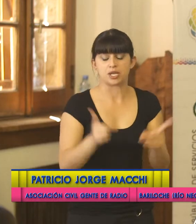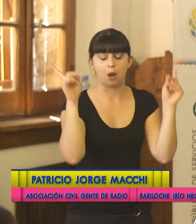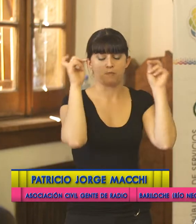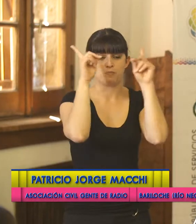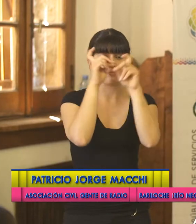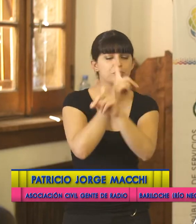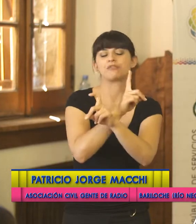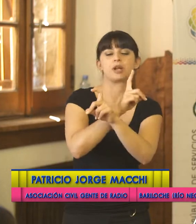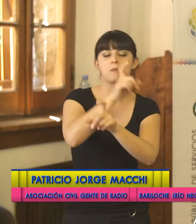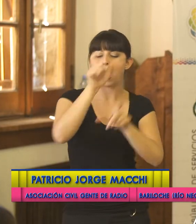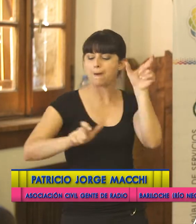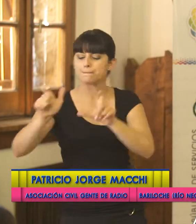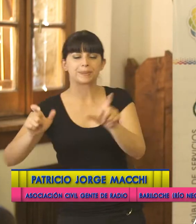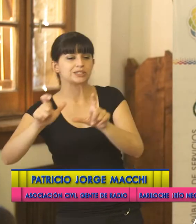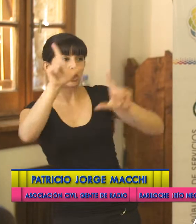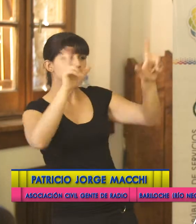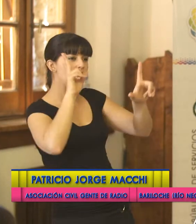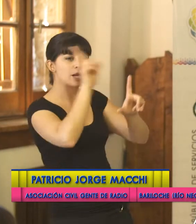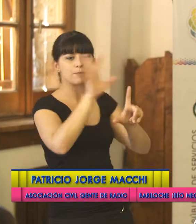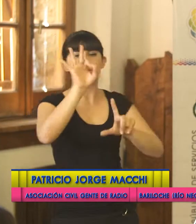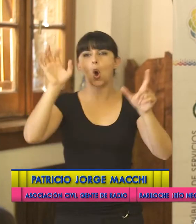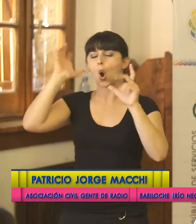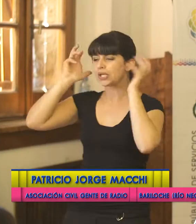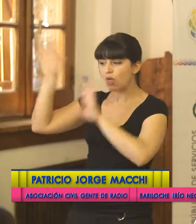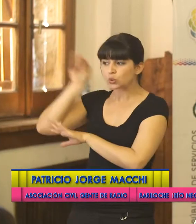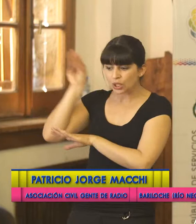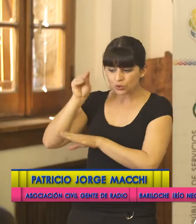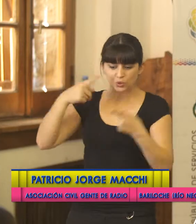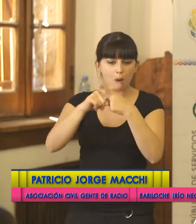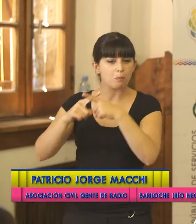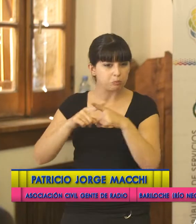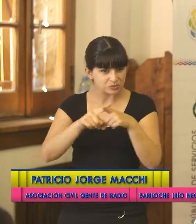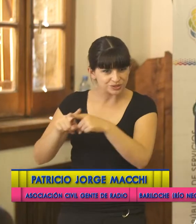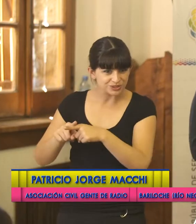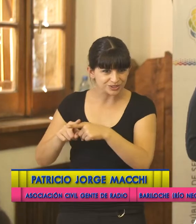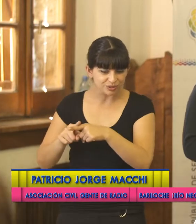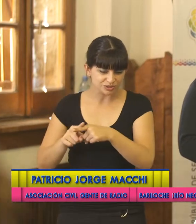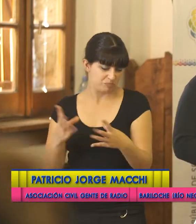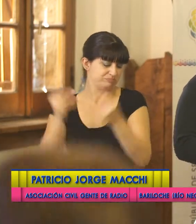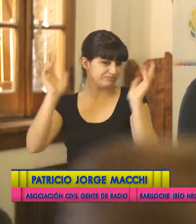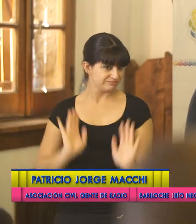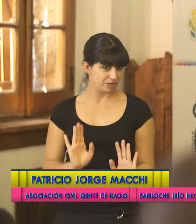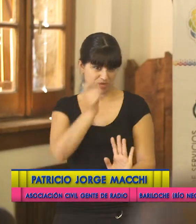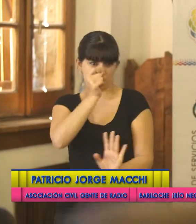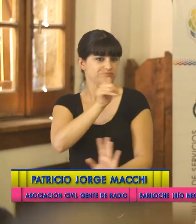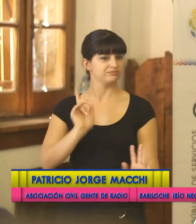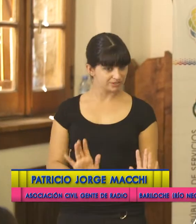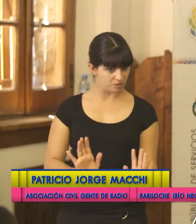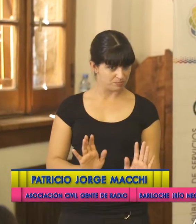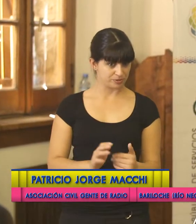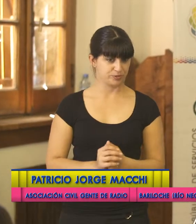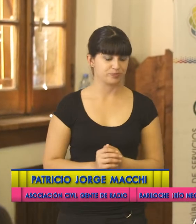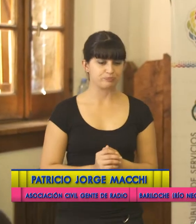las emisoras y podrían ser resueltos rápidamente el tercer tema que nosotros queremos poner en